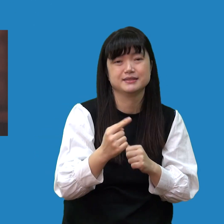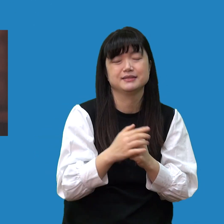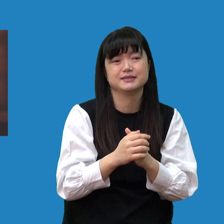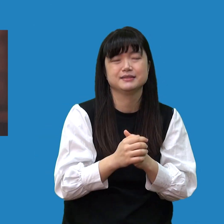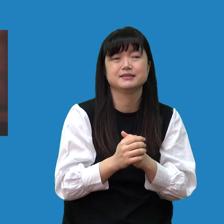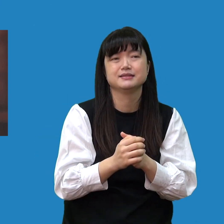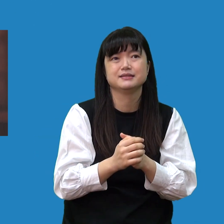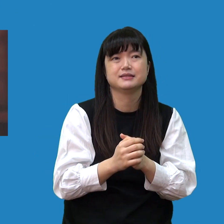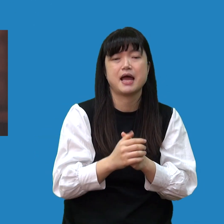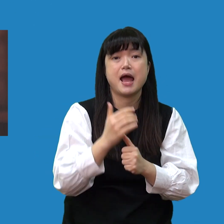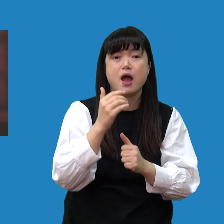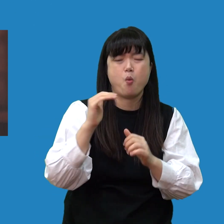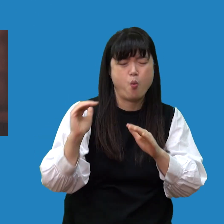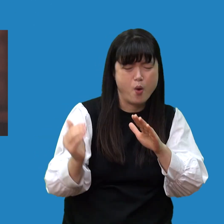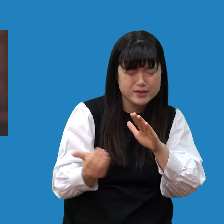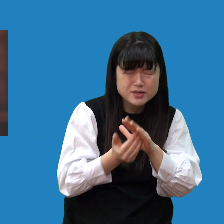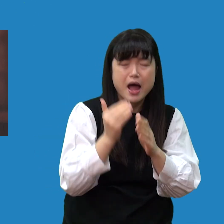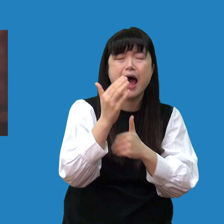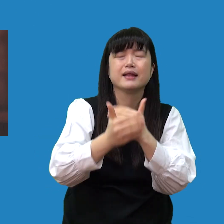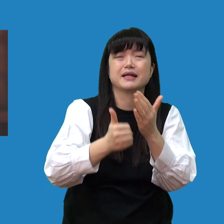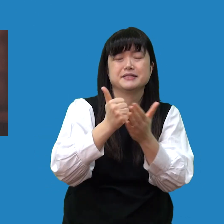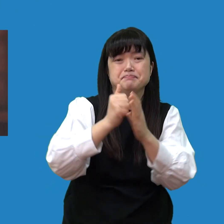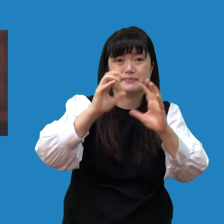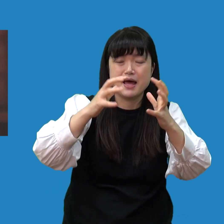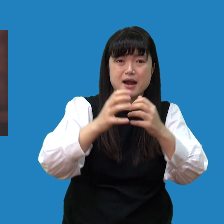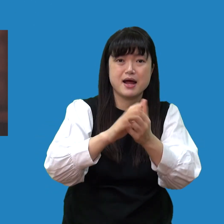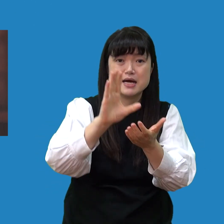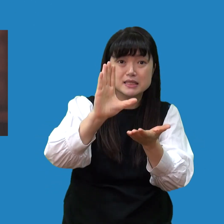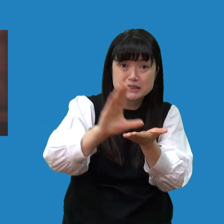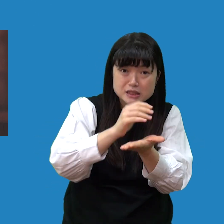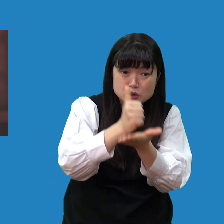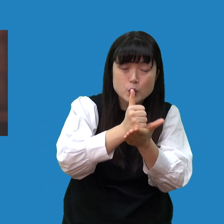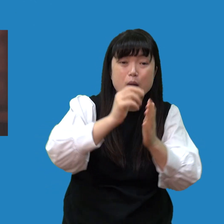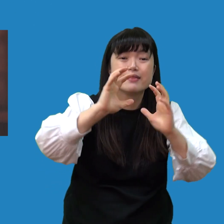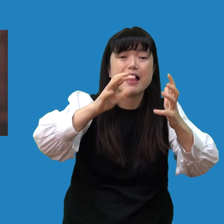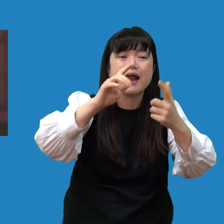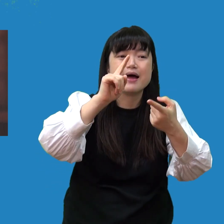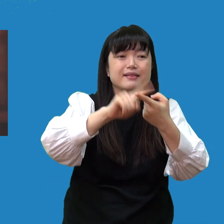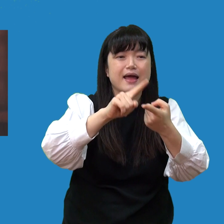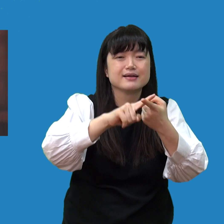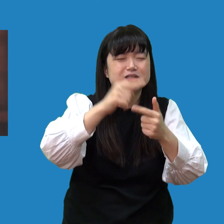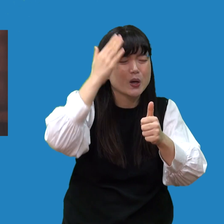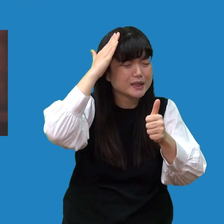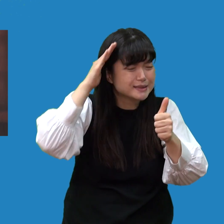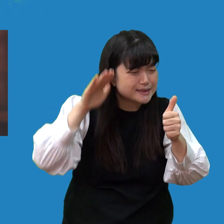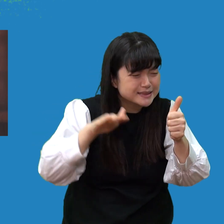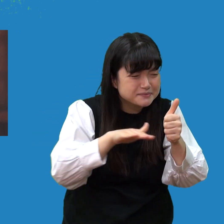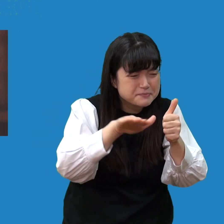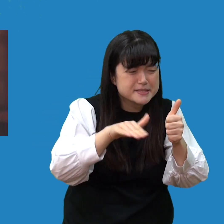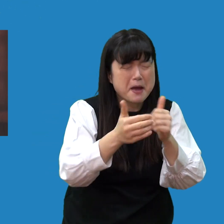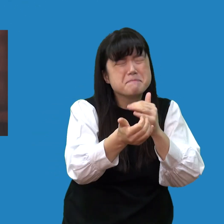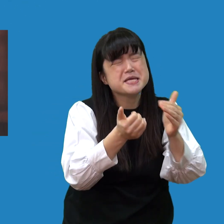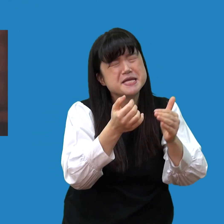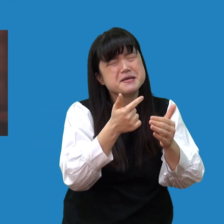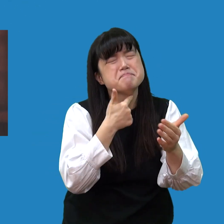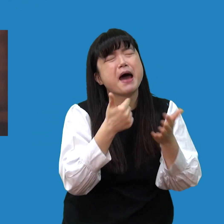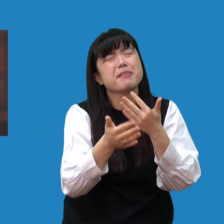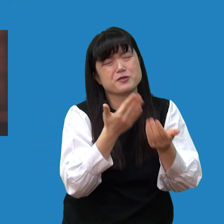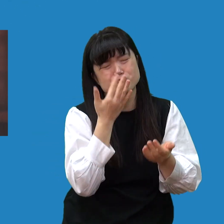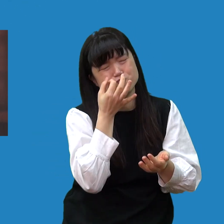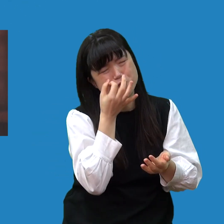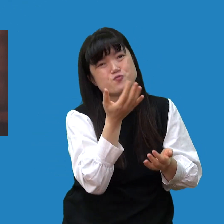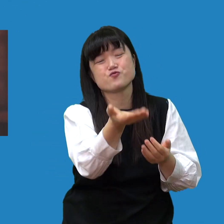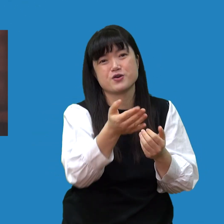완성된 하나님의 나라, 그리스도의 나라의 그림자에 불과하다는 것을 아십니까? 성경은